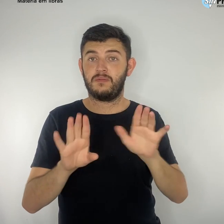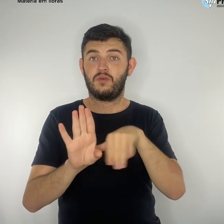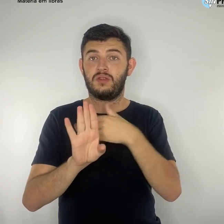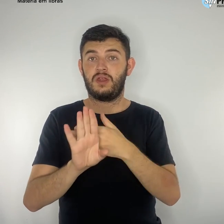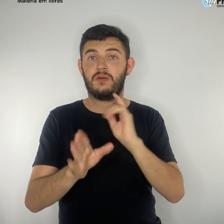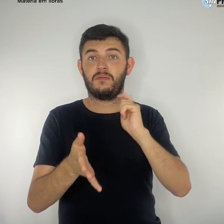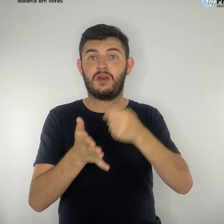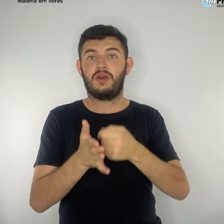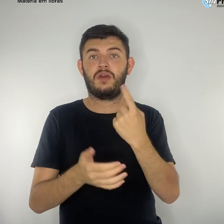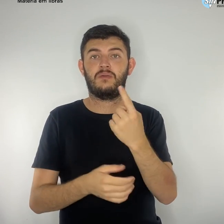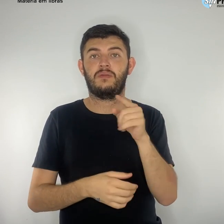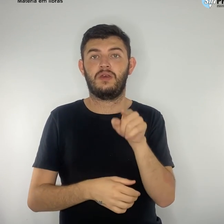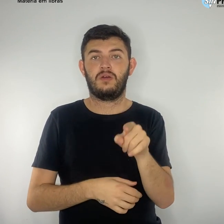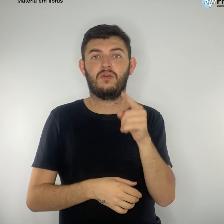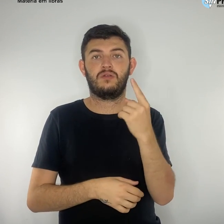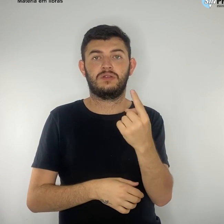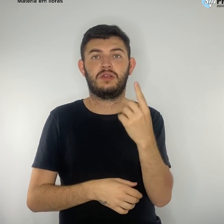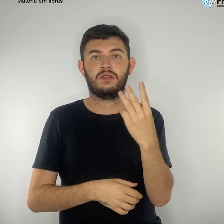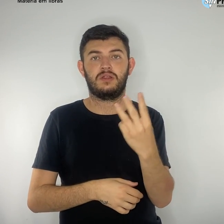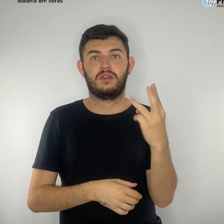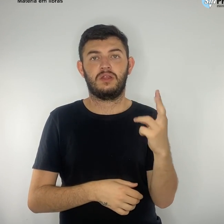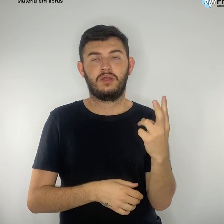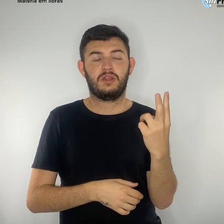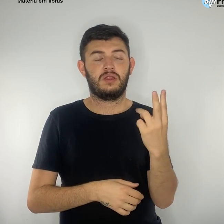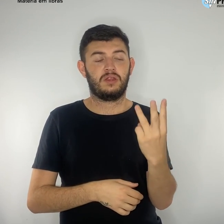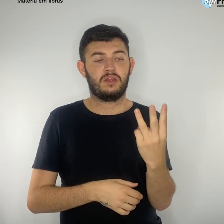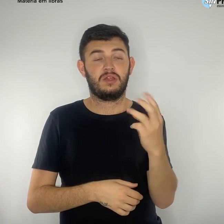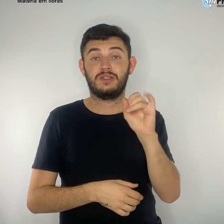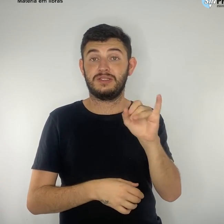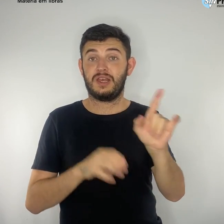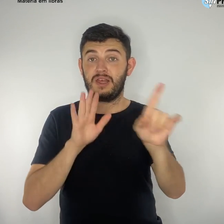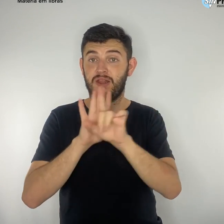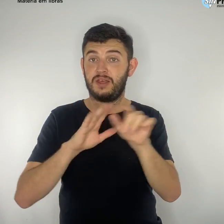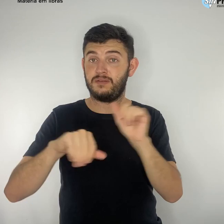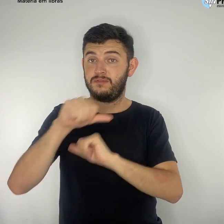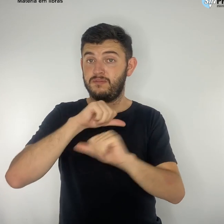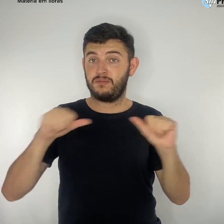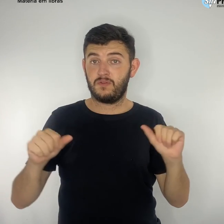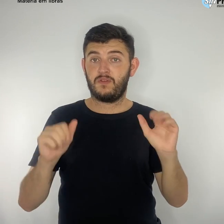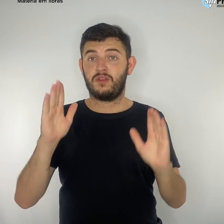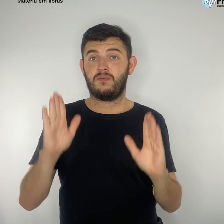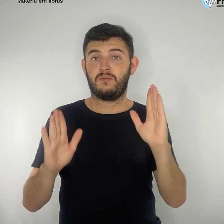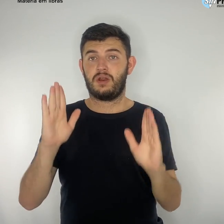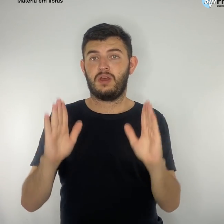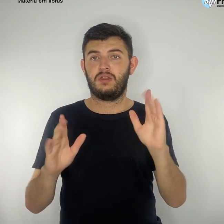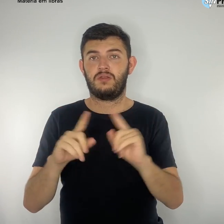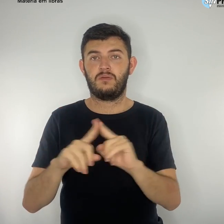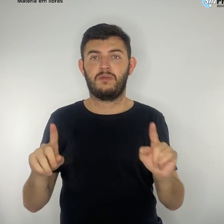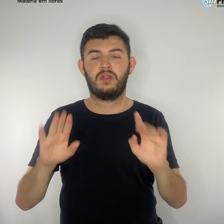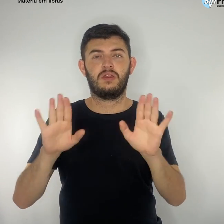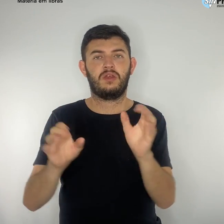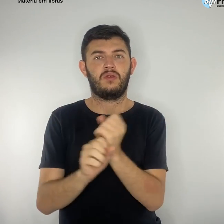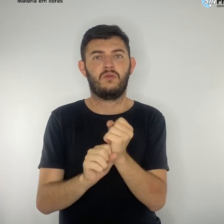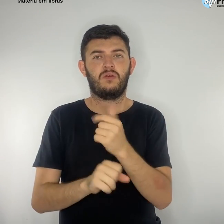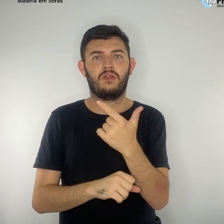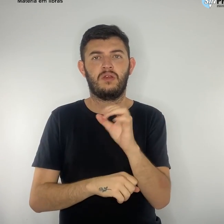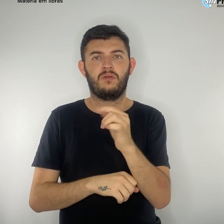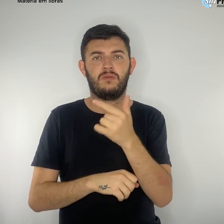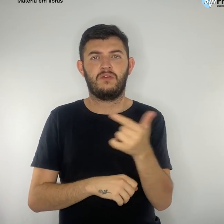tivesse renovado a vigência da lei. Em 2022, R$ 1.212 contra R$